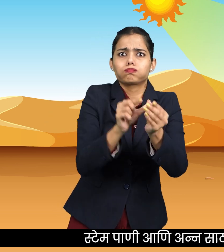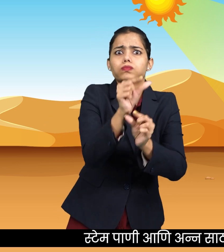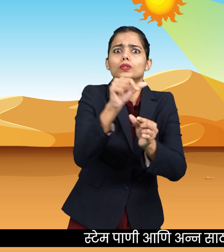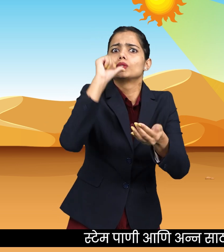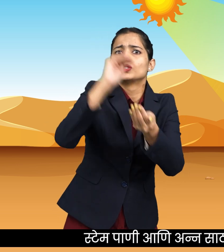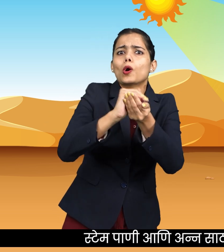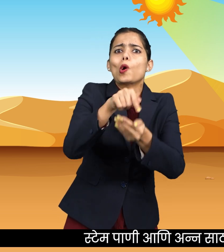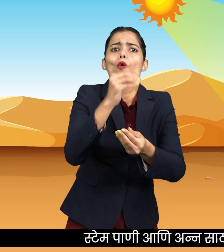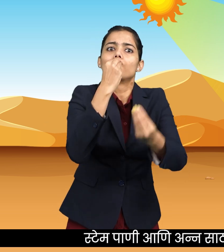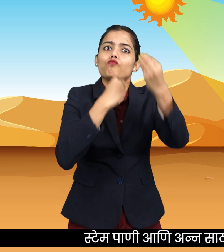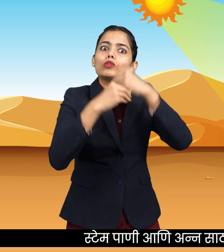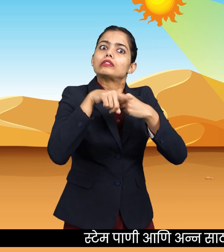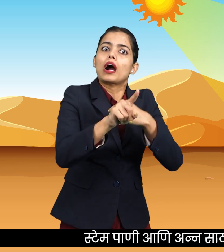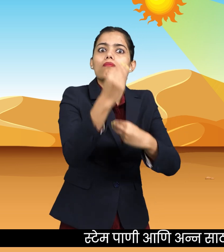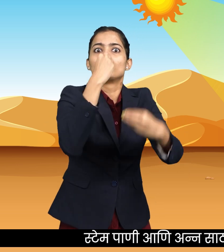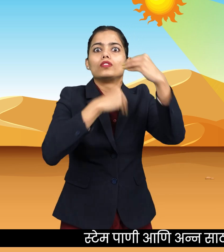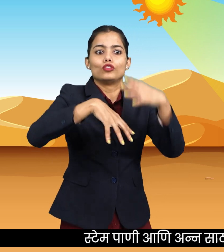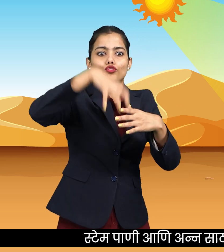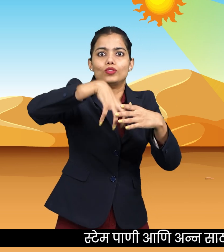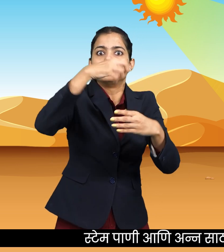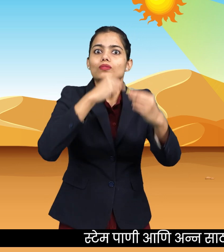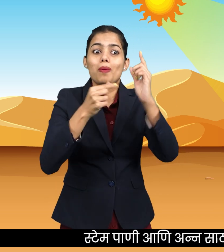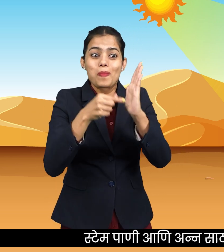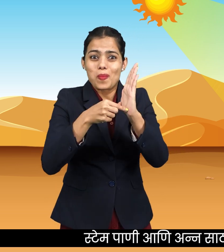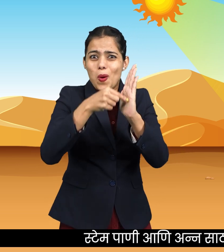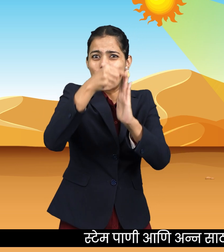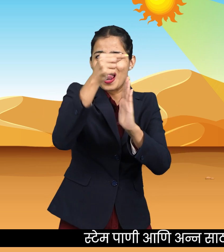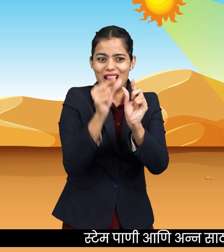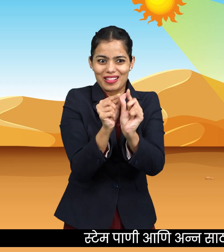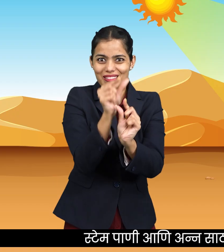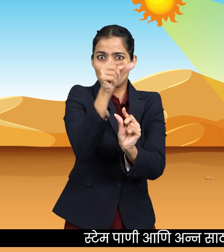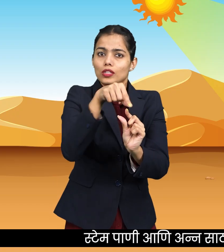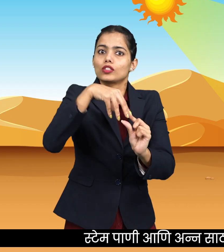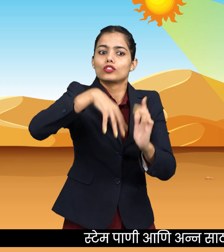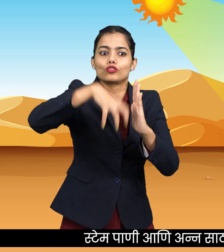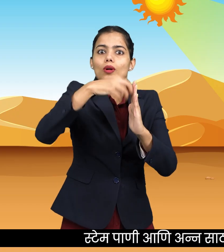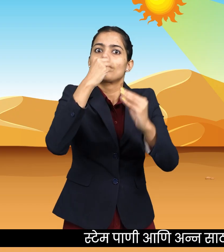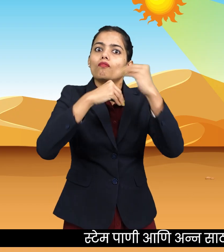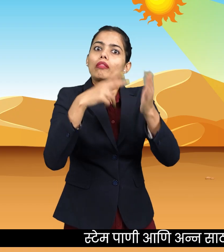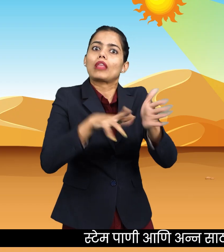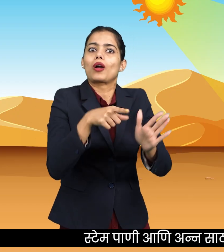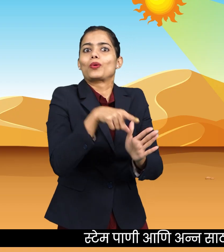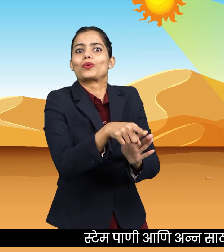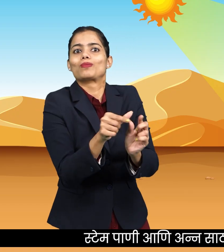स्टेम पाणी आणि अन्न साठवते आणि त्यामुळे मांसाळ असते.